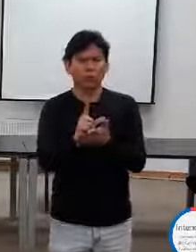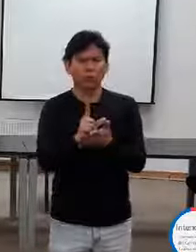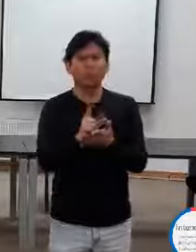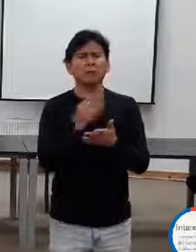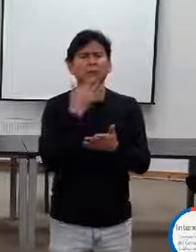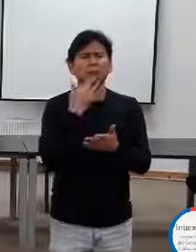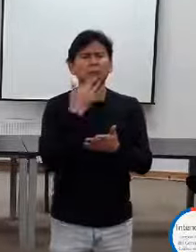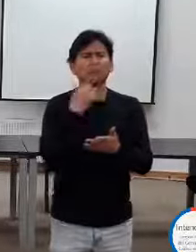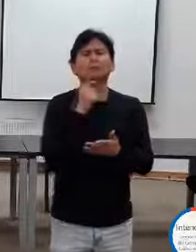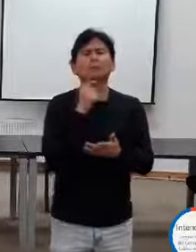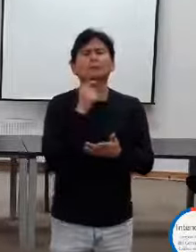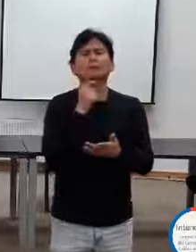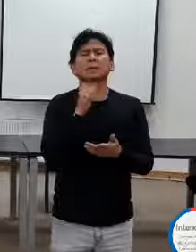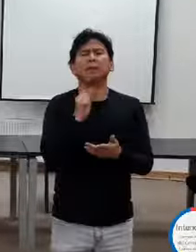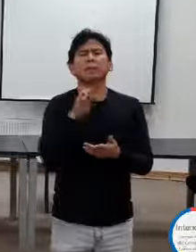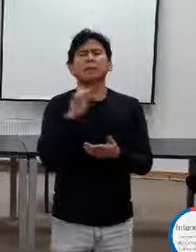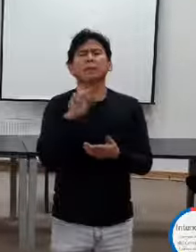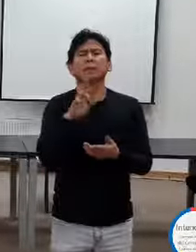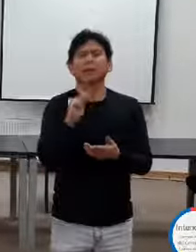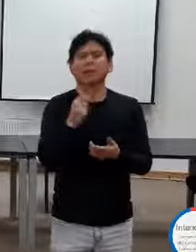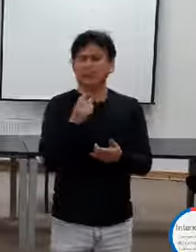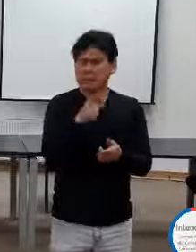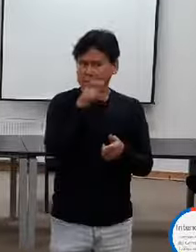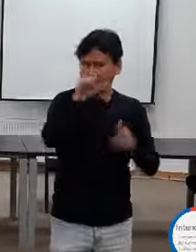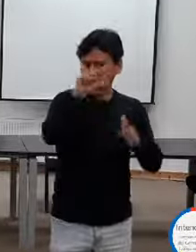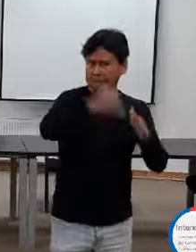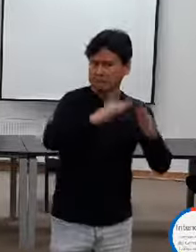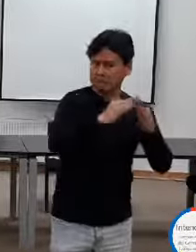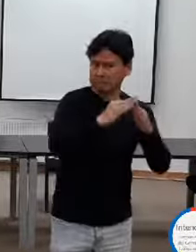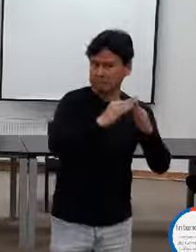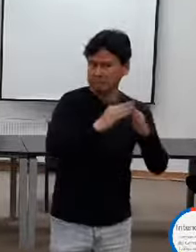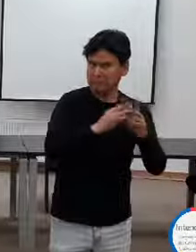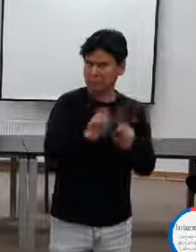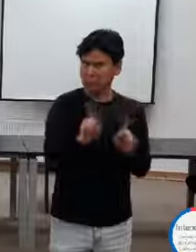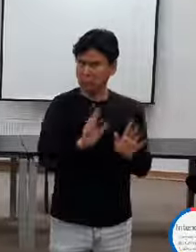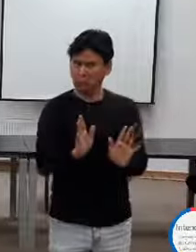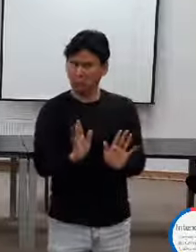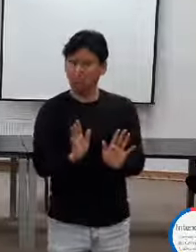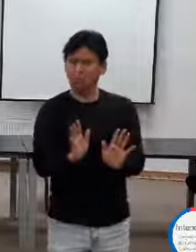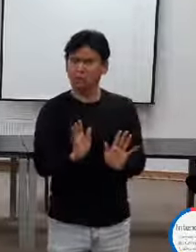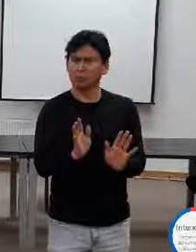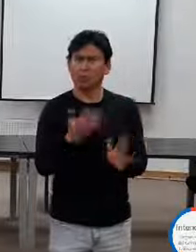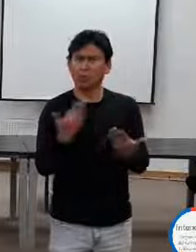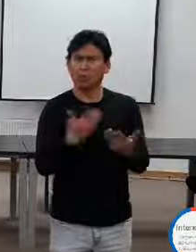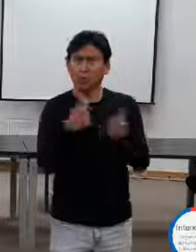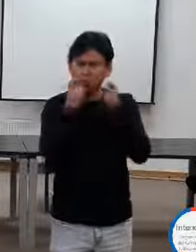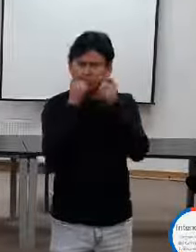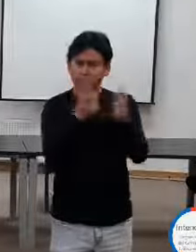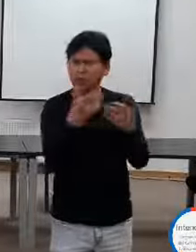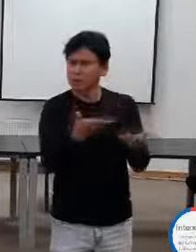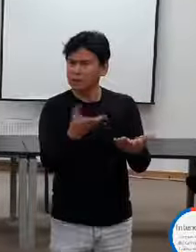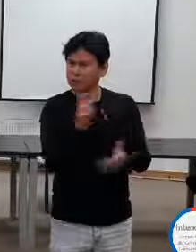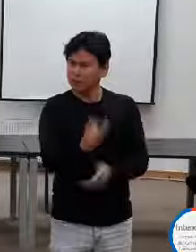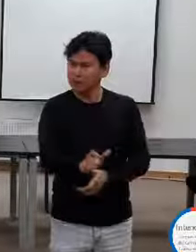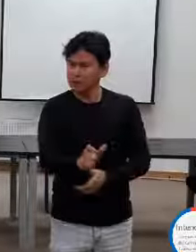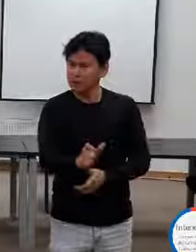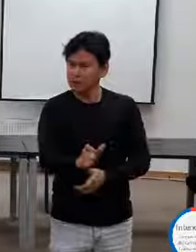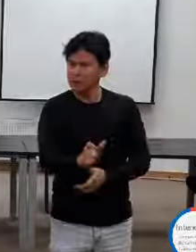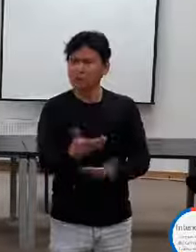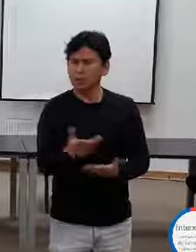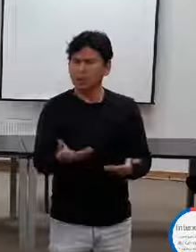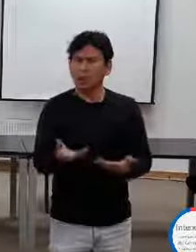y también en Villa La Tapera. Se supone que debería estar en cuarentena y no ha sido así. ¿Quién y cómo se fiscaliza eso a nuestra